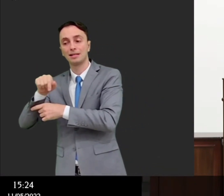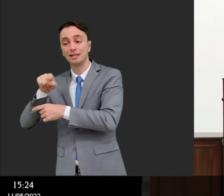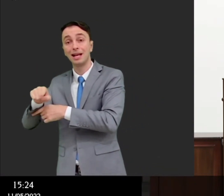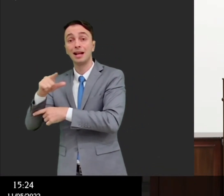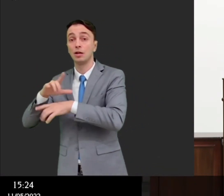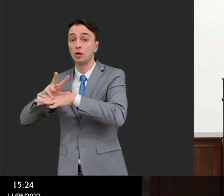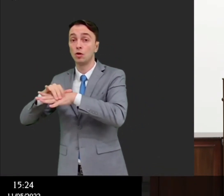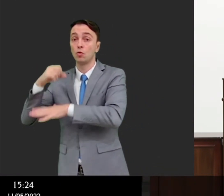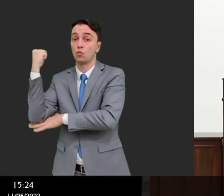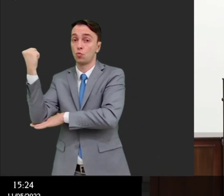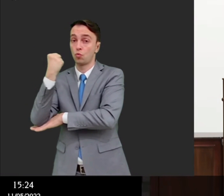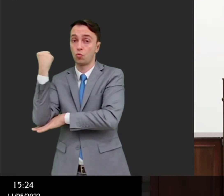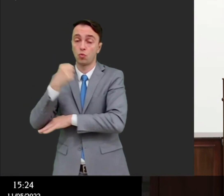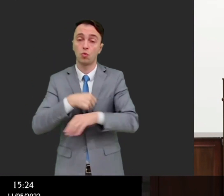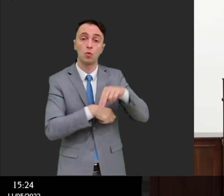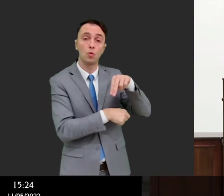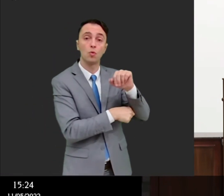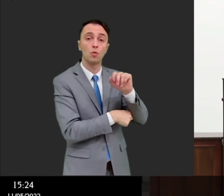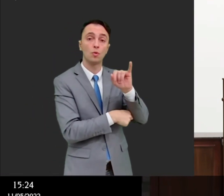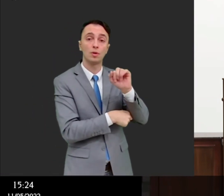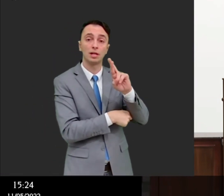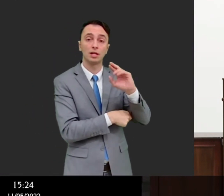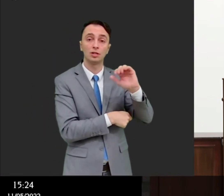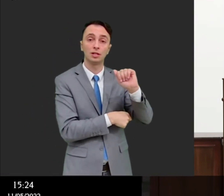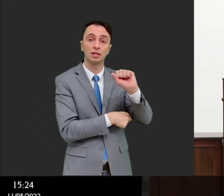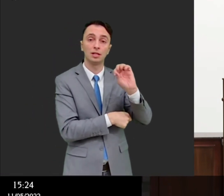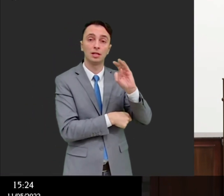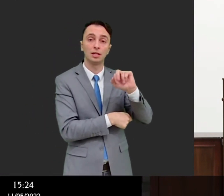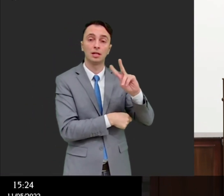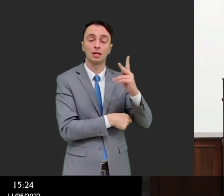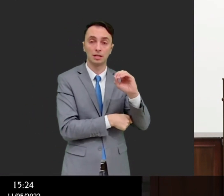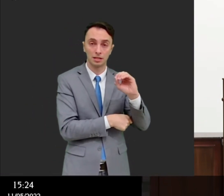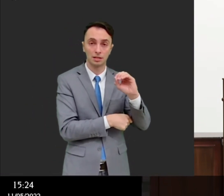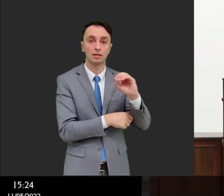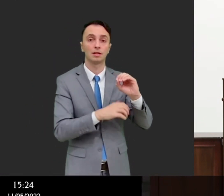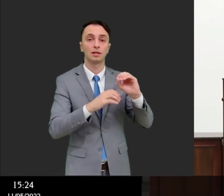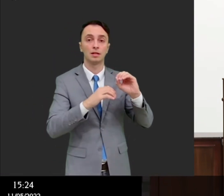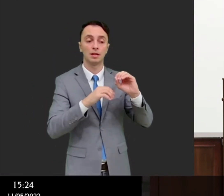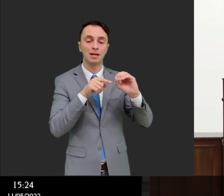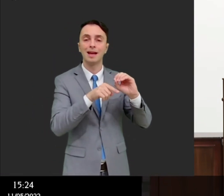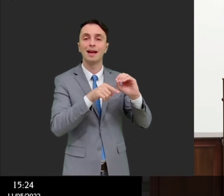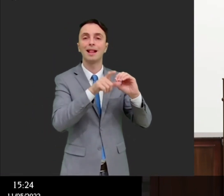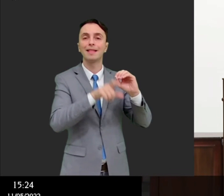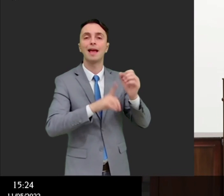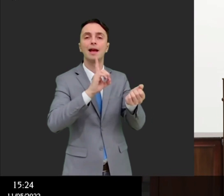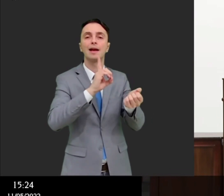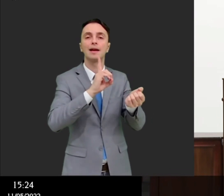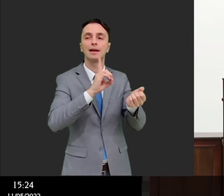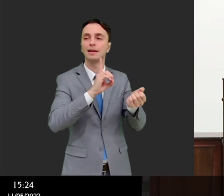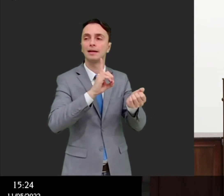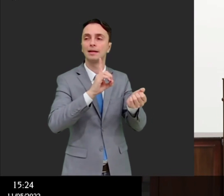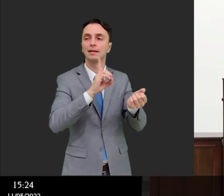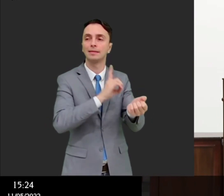doença grave. E a Manadir Castanho de Andrade do Salto está com dengue. E o